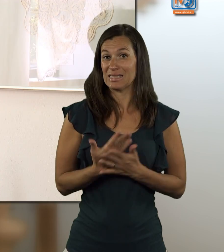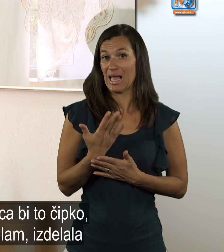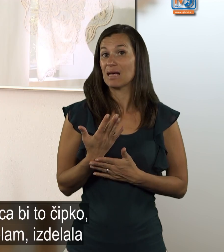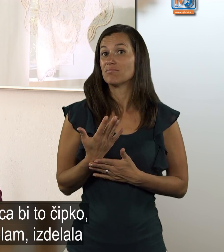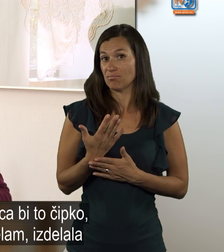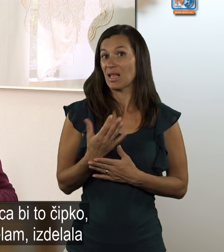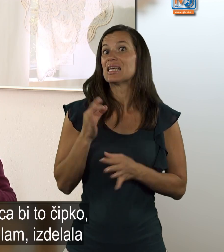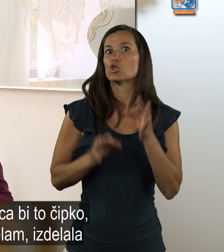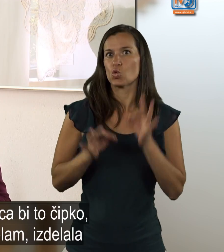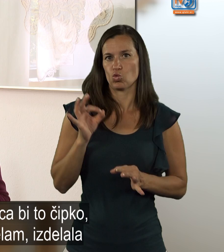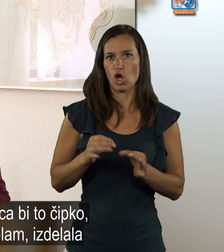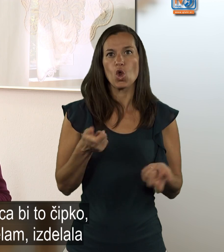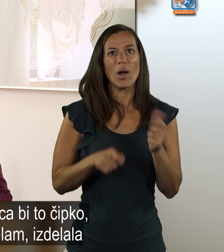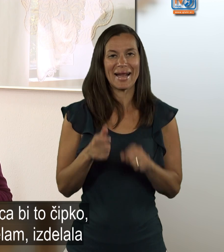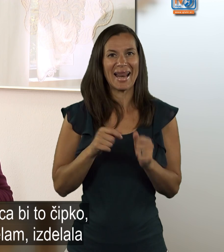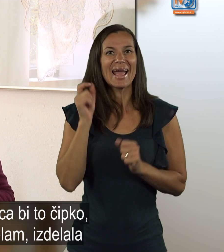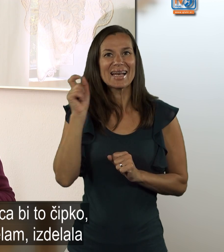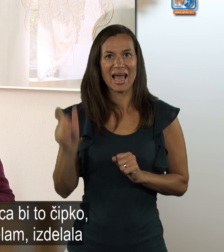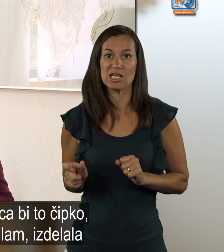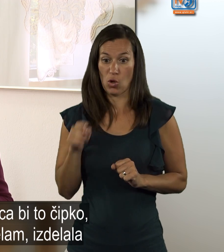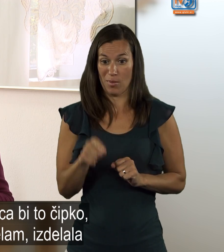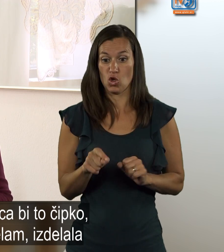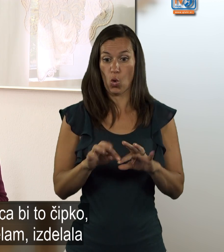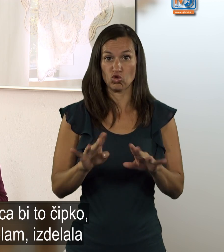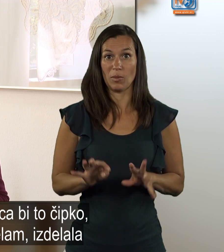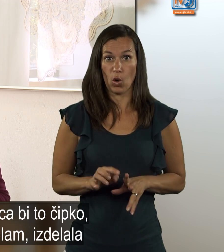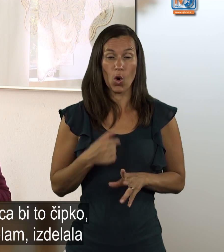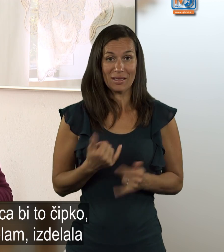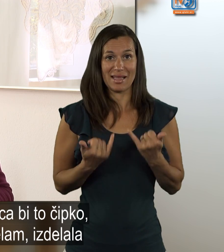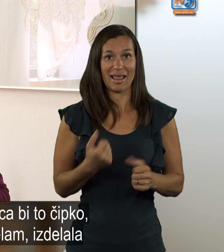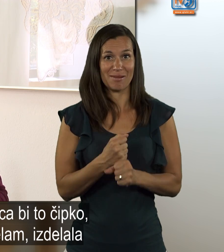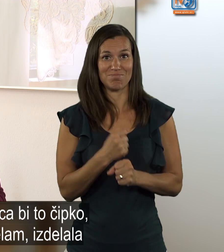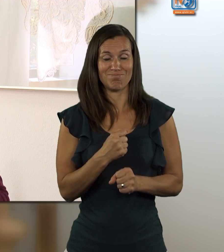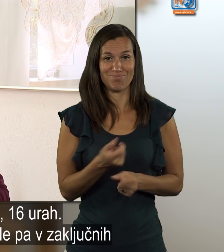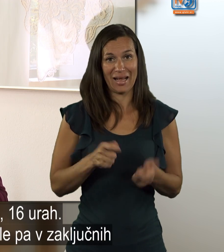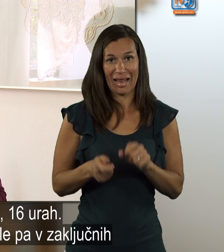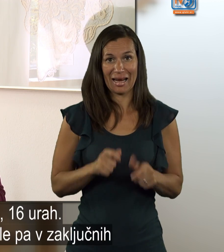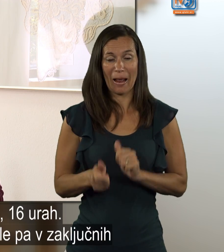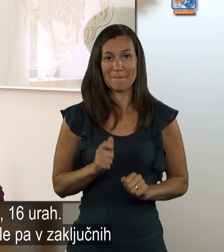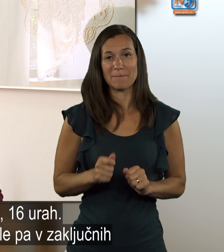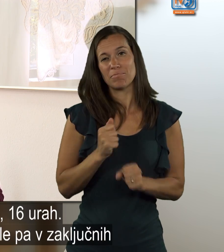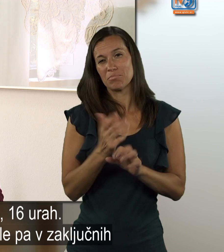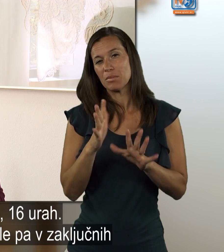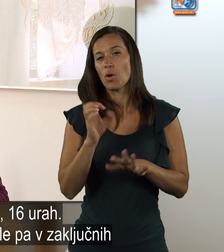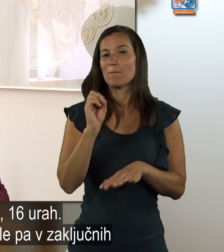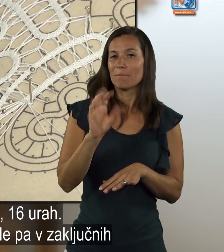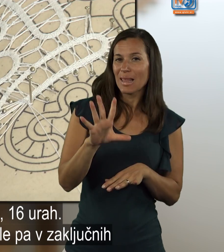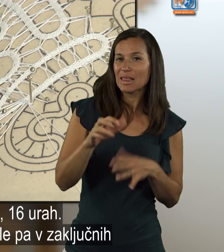Za izkušena klekljarica bi to čipko, ki jo jaz zdaj klekljam, izdelala